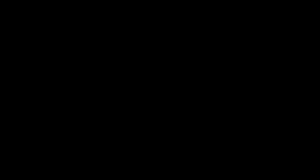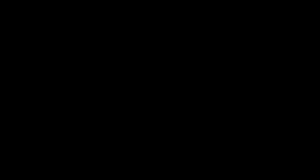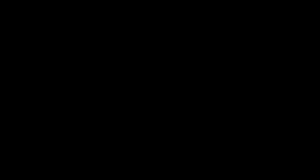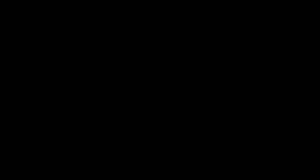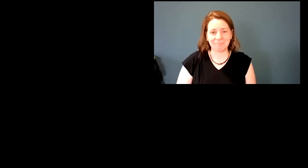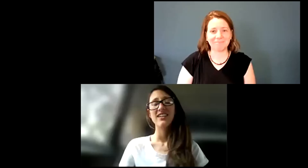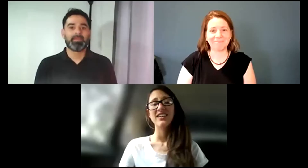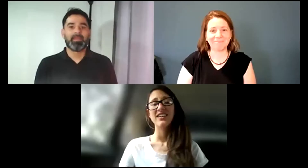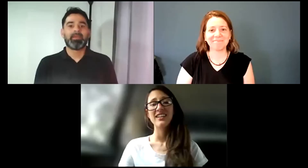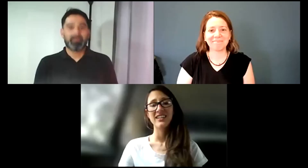Bueno,